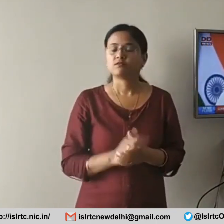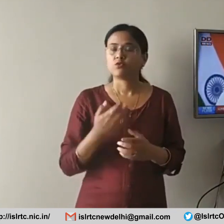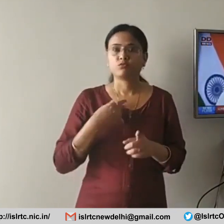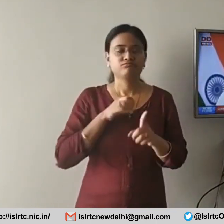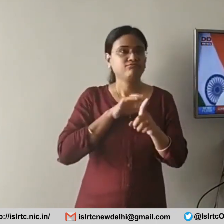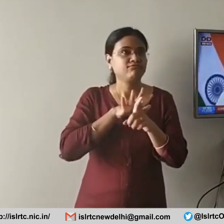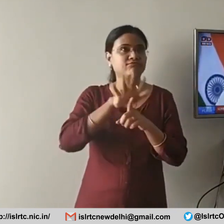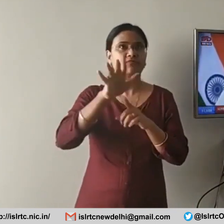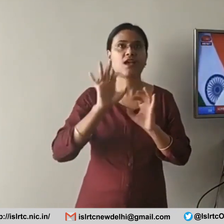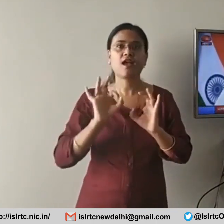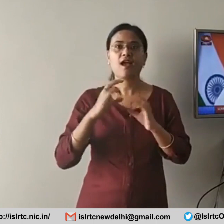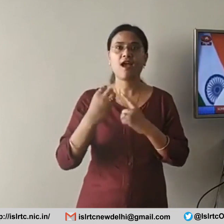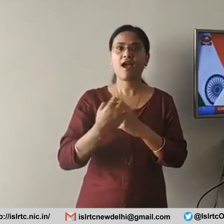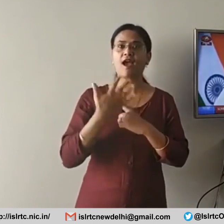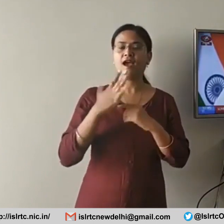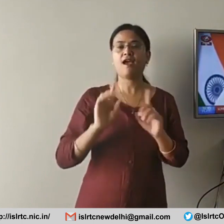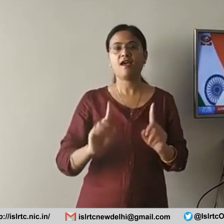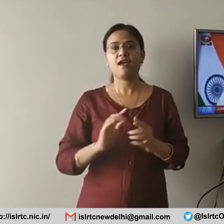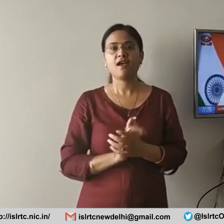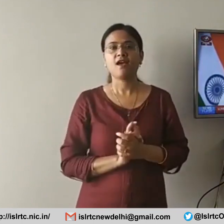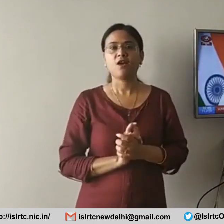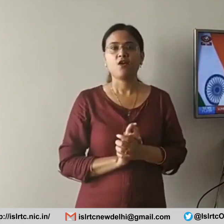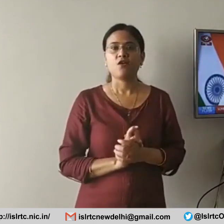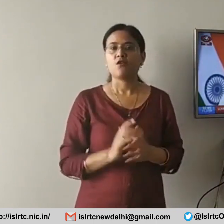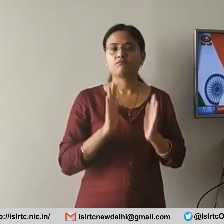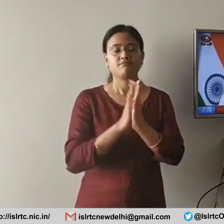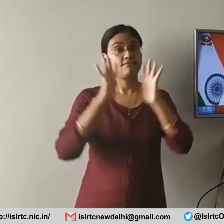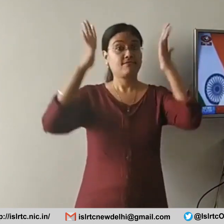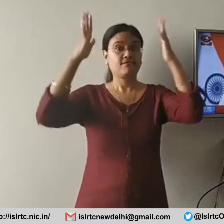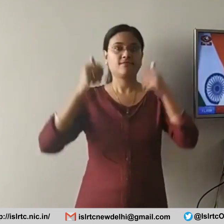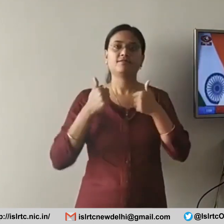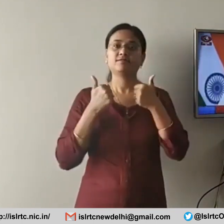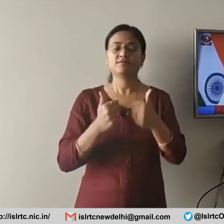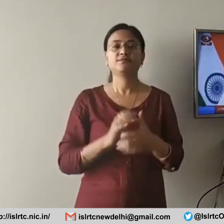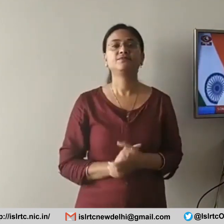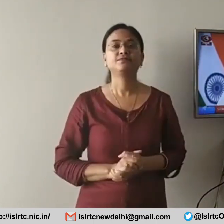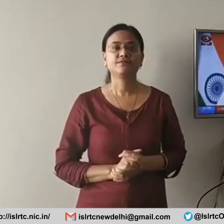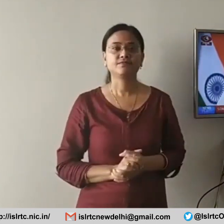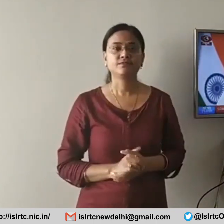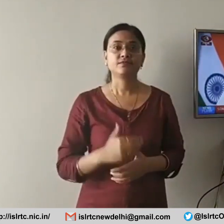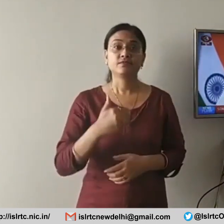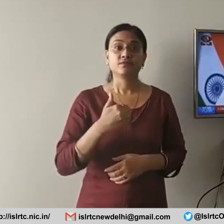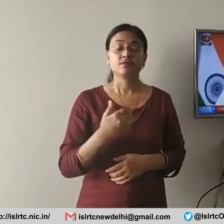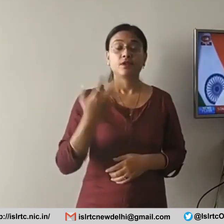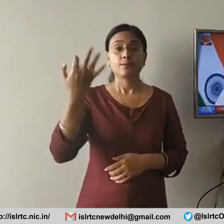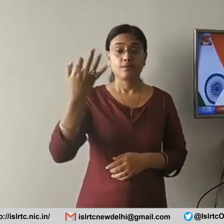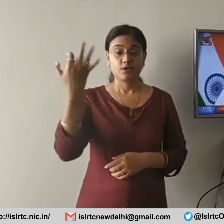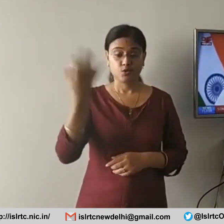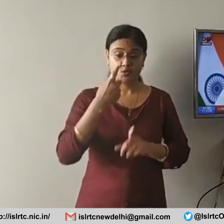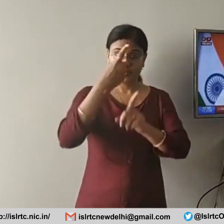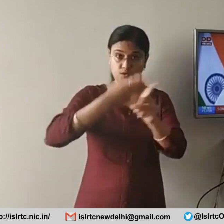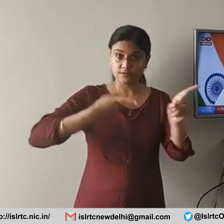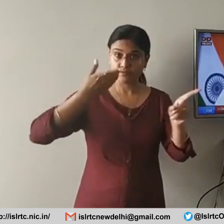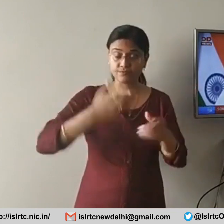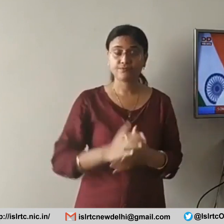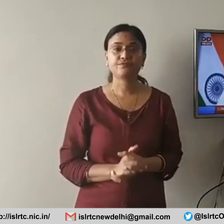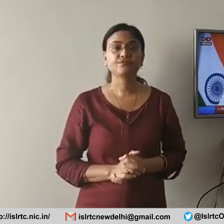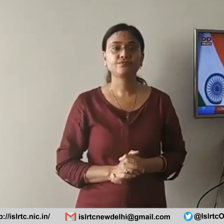प्रेरक है, बहुत ही प्रशंसनीय है। मैं नए वर्ष पर